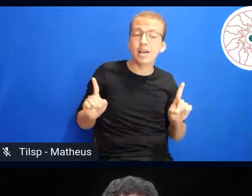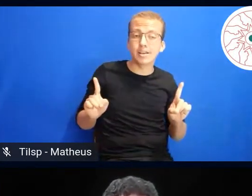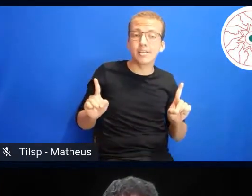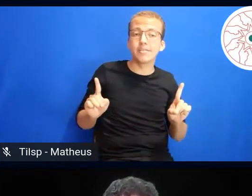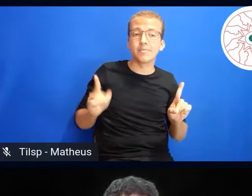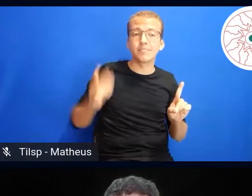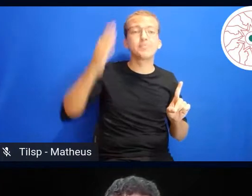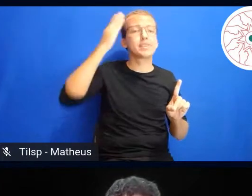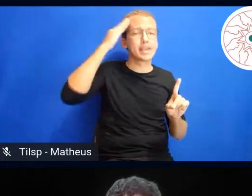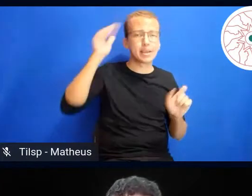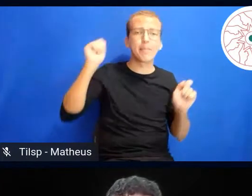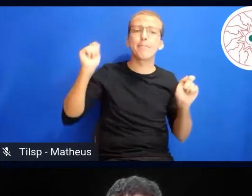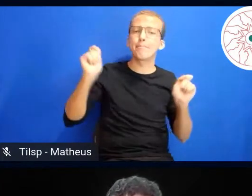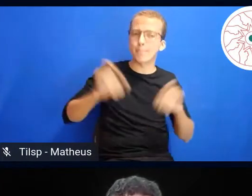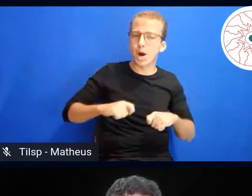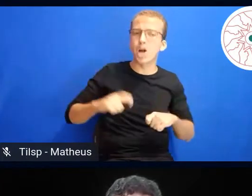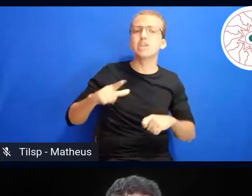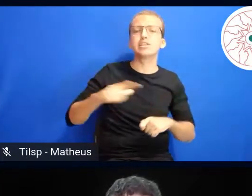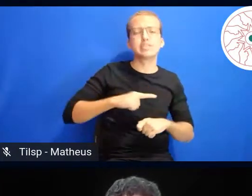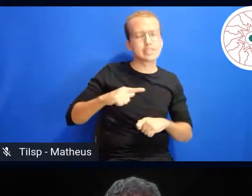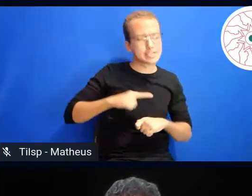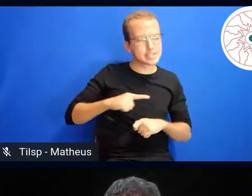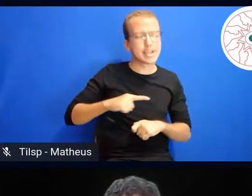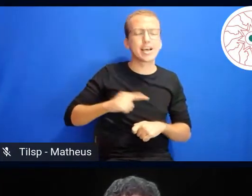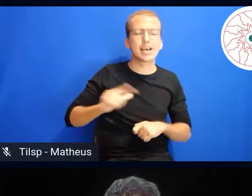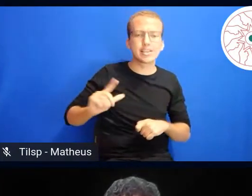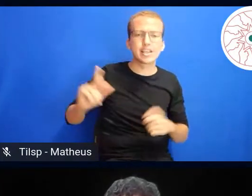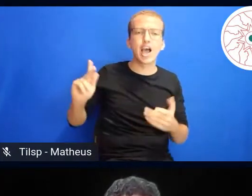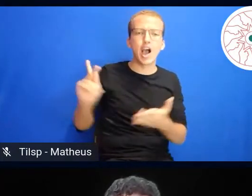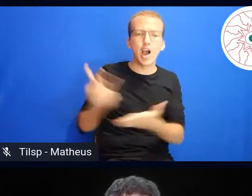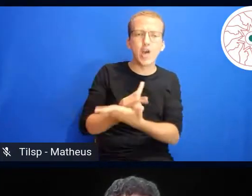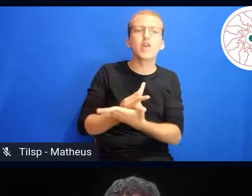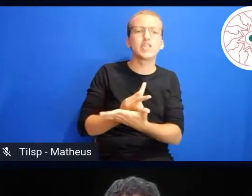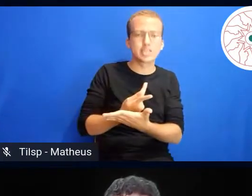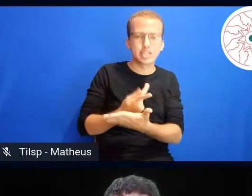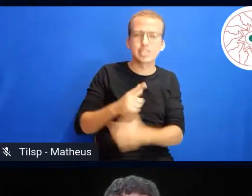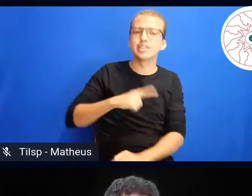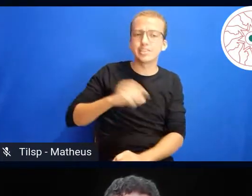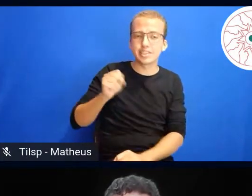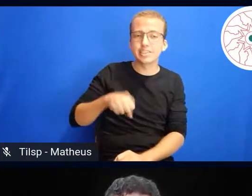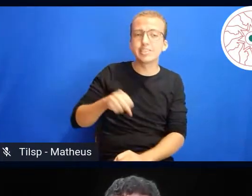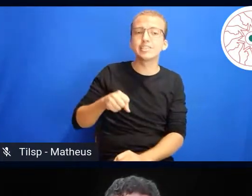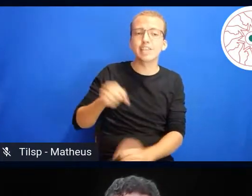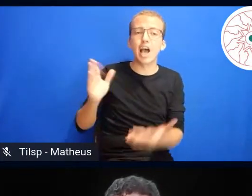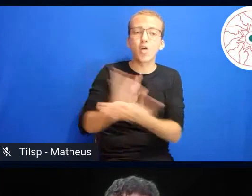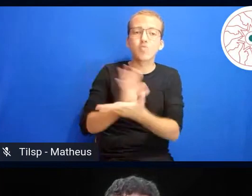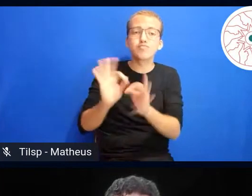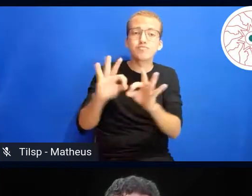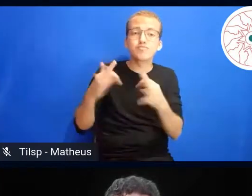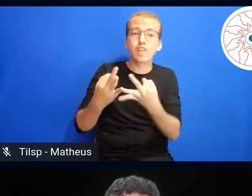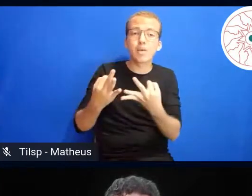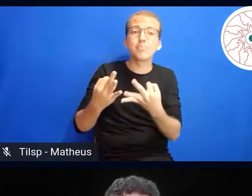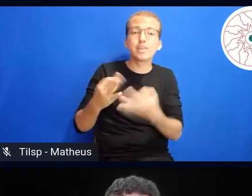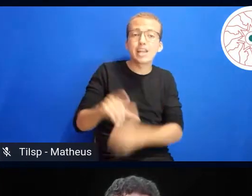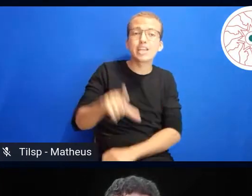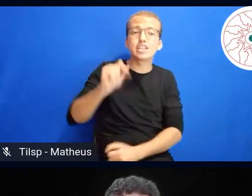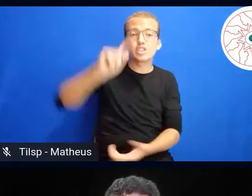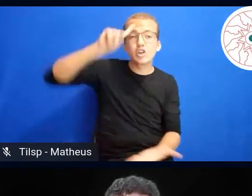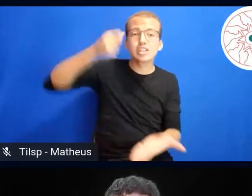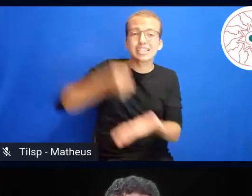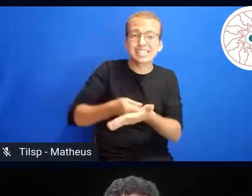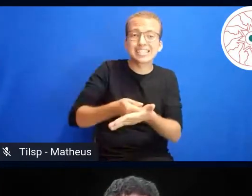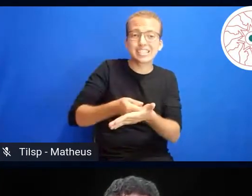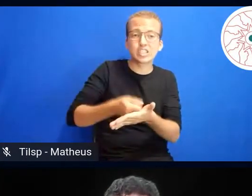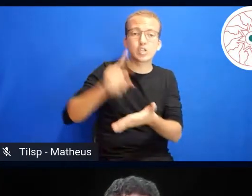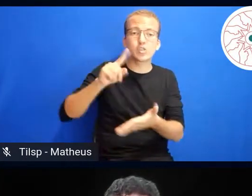encontrar outros pais que podem estar fazendo essa opção. É uma opção que, creio, acredito eu, que a